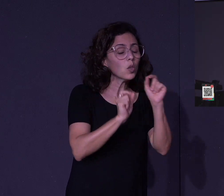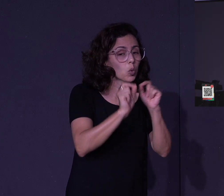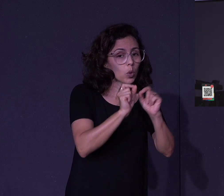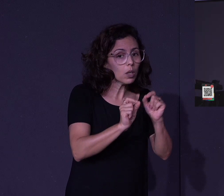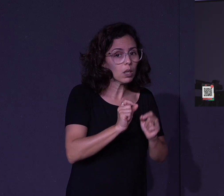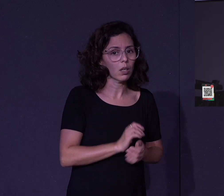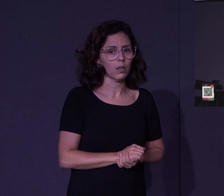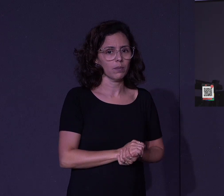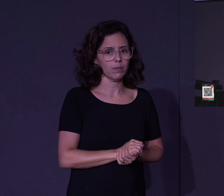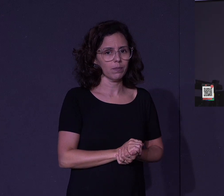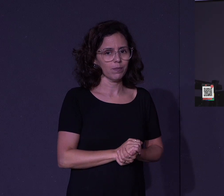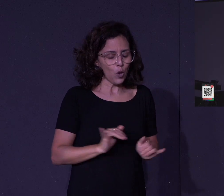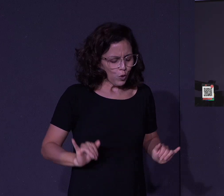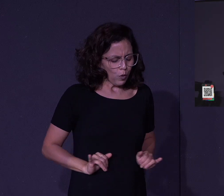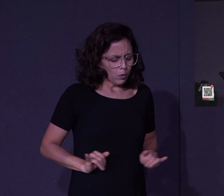O lamento acaba agora.